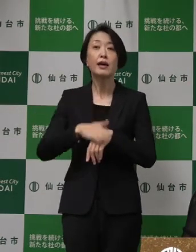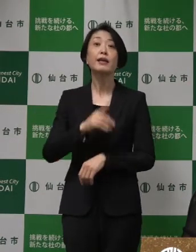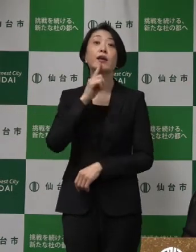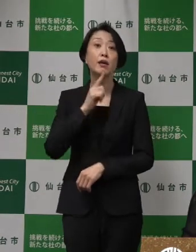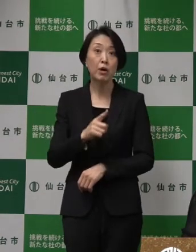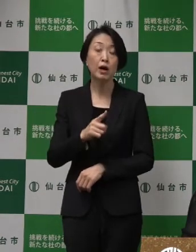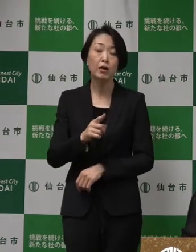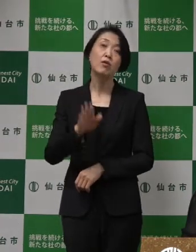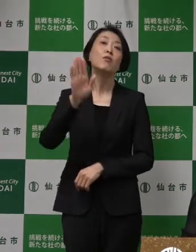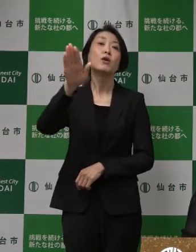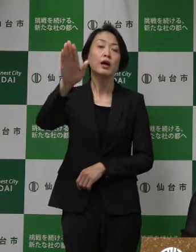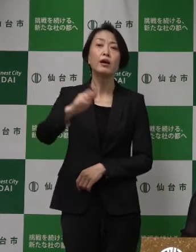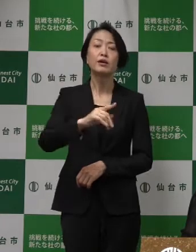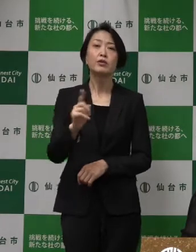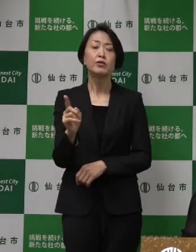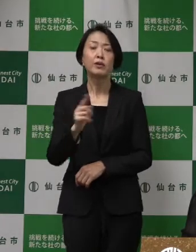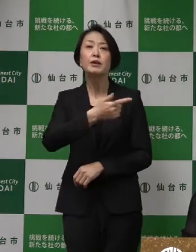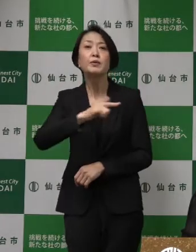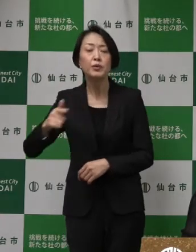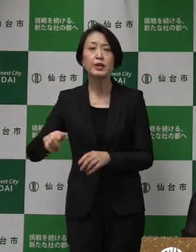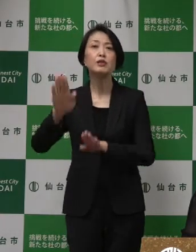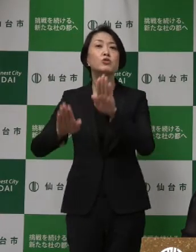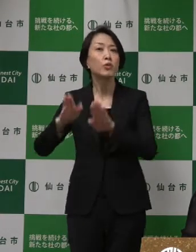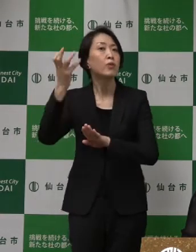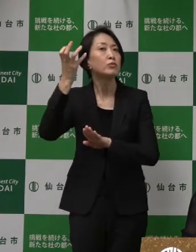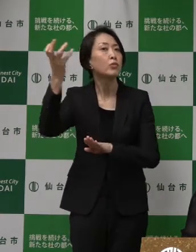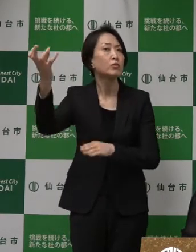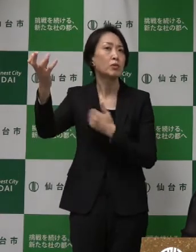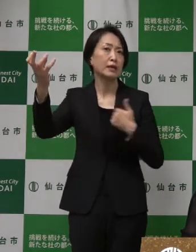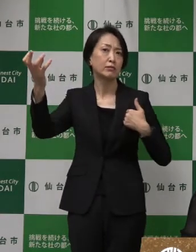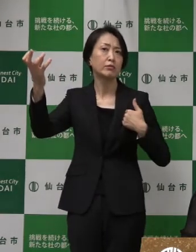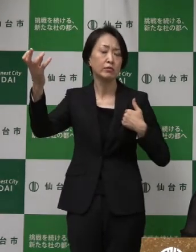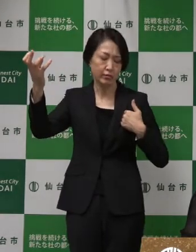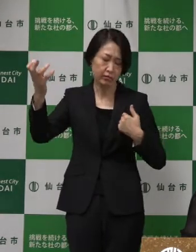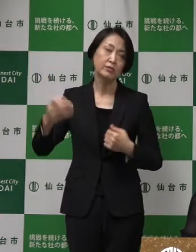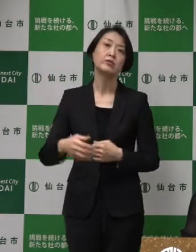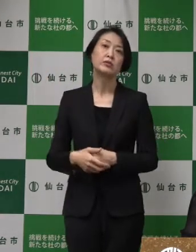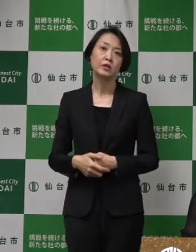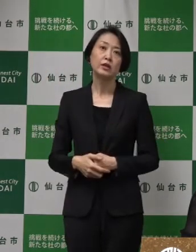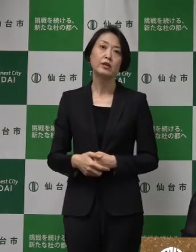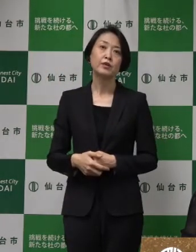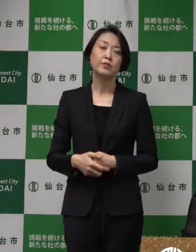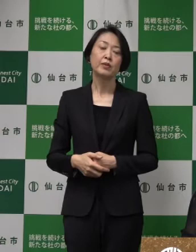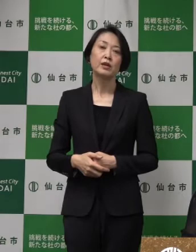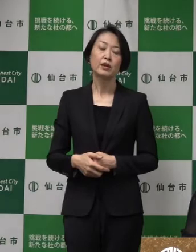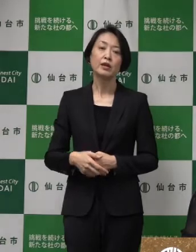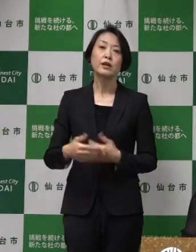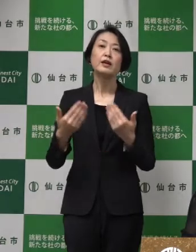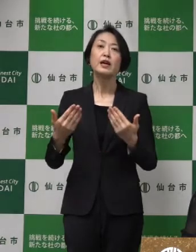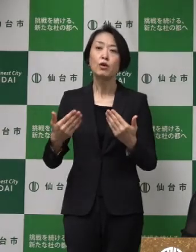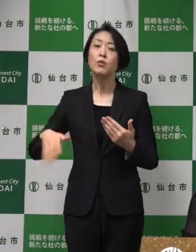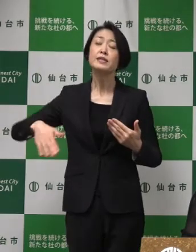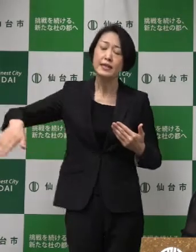のあらゆる状況になった、あらゆる、状況を、考えた上でですね、一斉休校